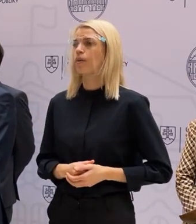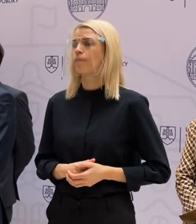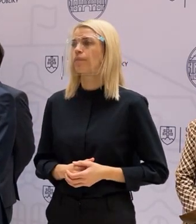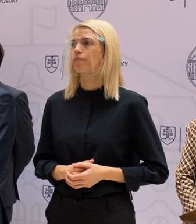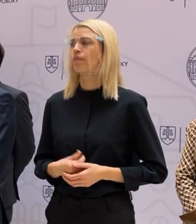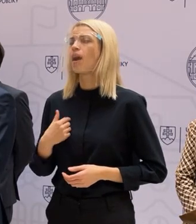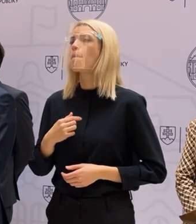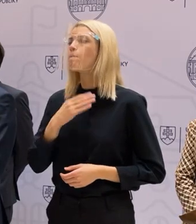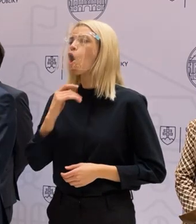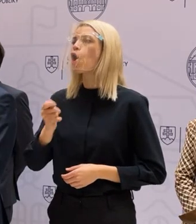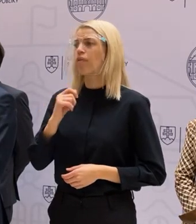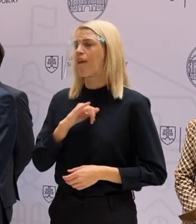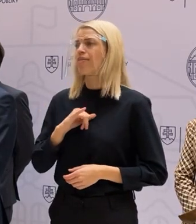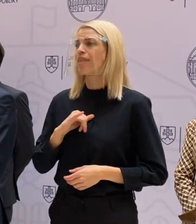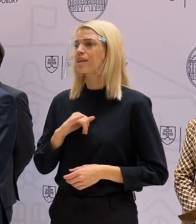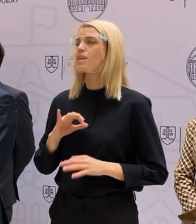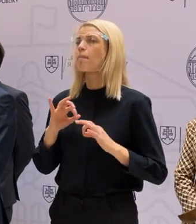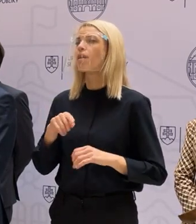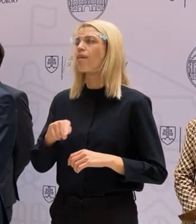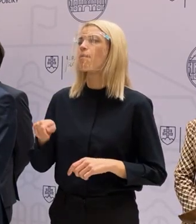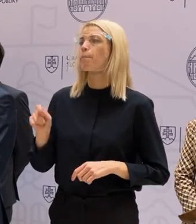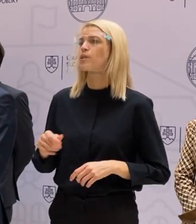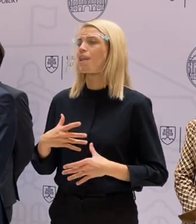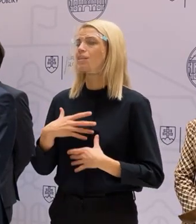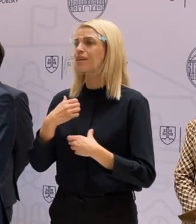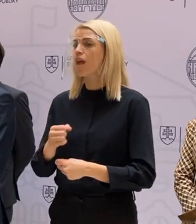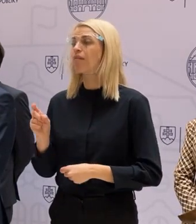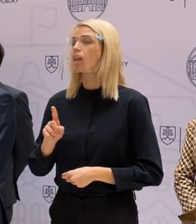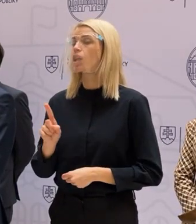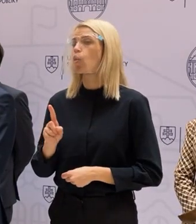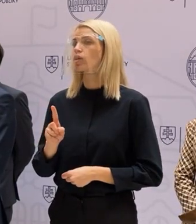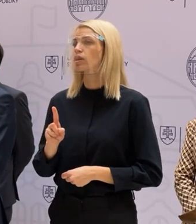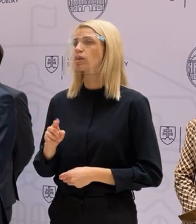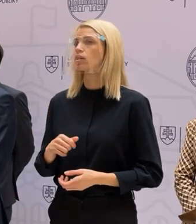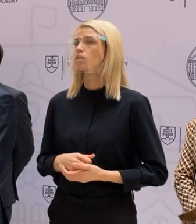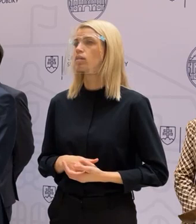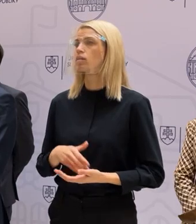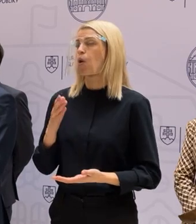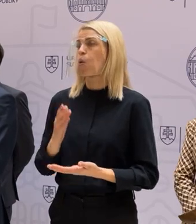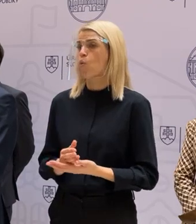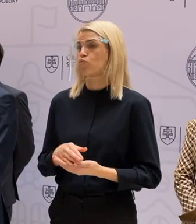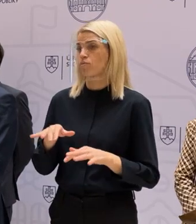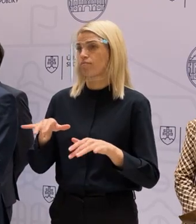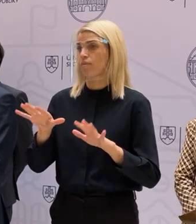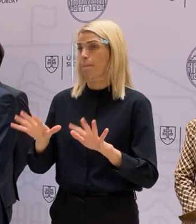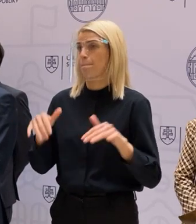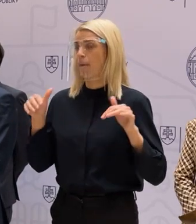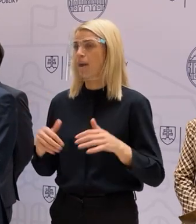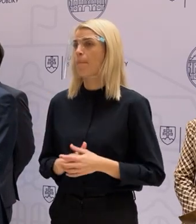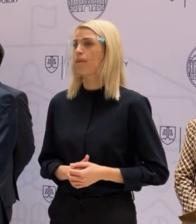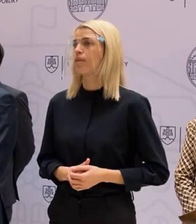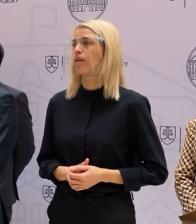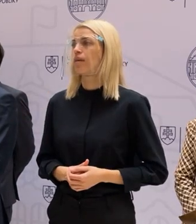to výrazne komentovať. Tú situáciu analyzujeme. Bol to poslanecký návrh, ktorý teda už sa udial v parlamente,